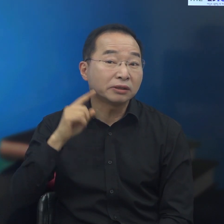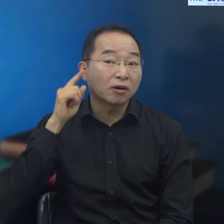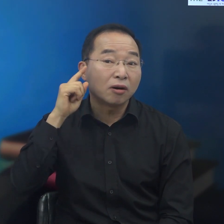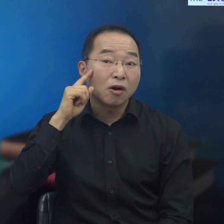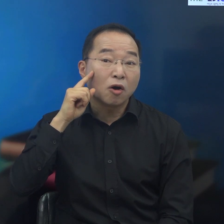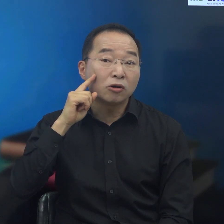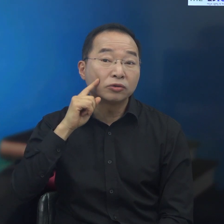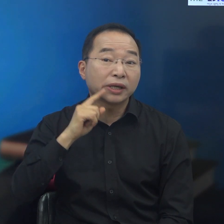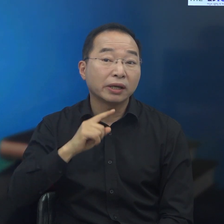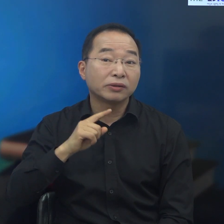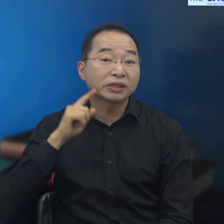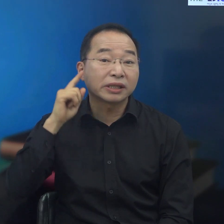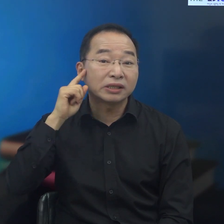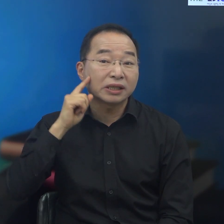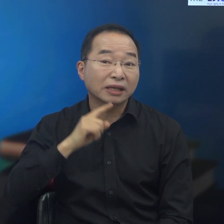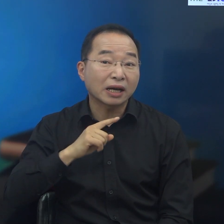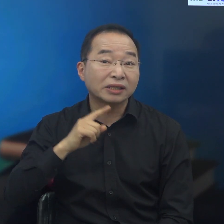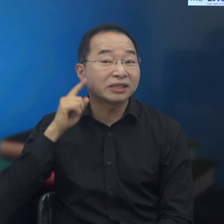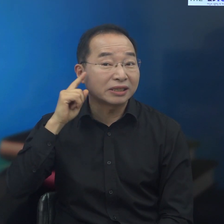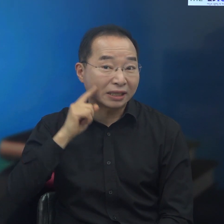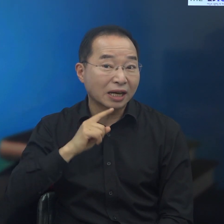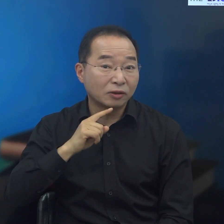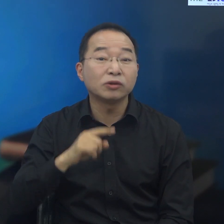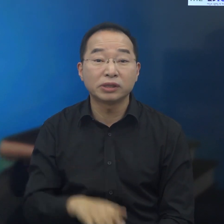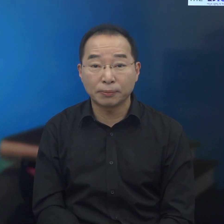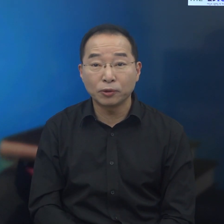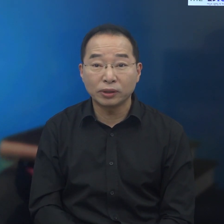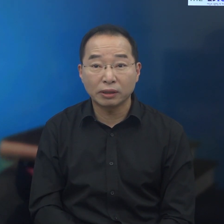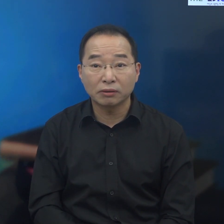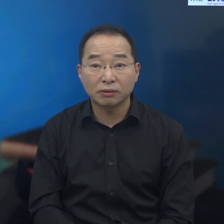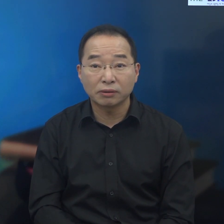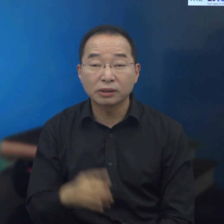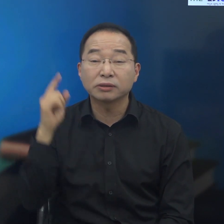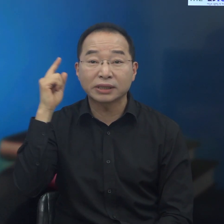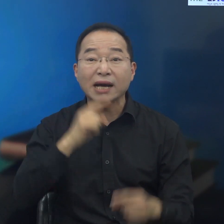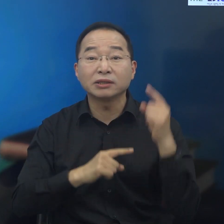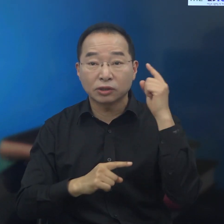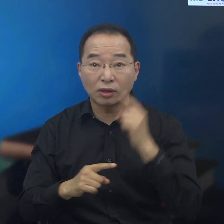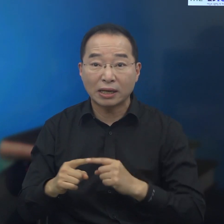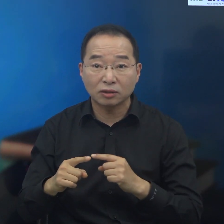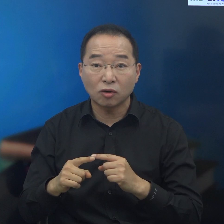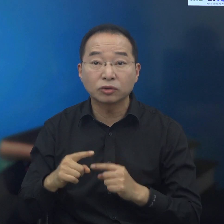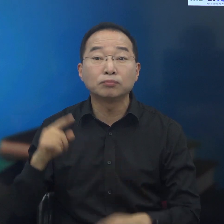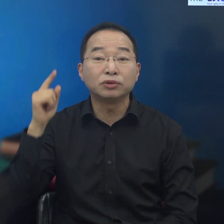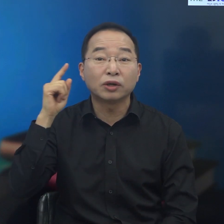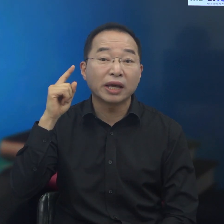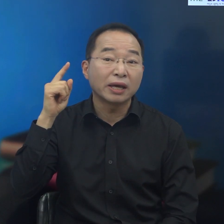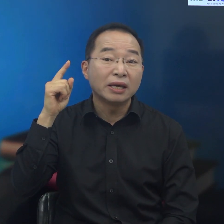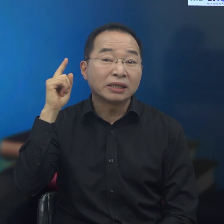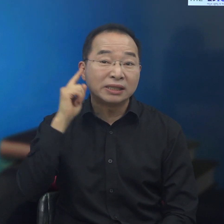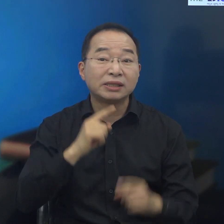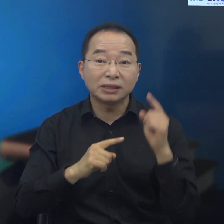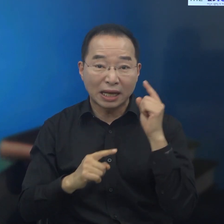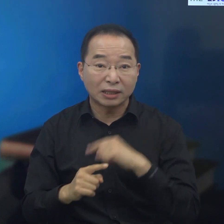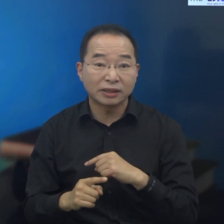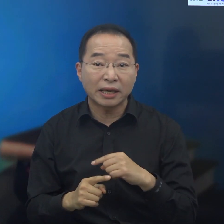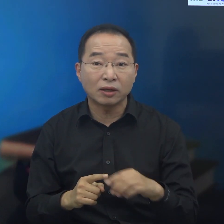그래서 얼굴에 스크래치 나다, 기스 나다 이런 식의 표현이에요. 그래서 상처 나는 거, 어떤 물건에 기스 나는